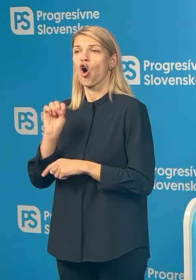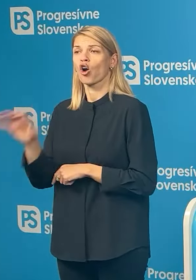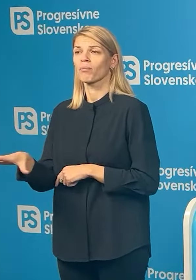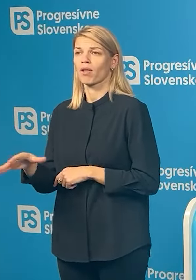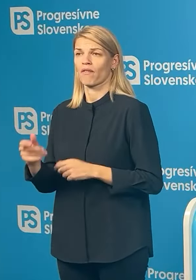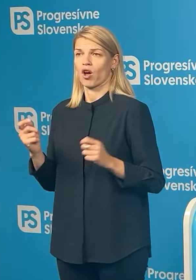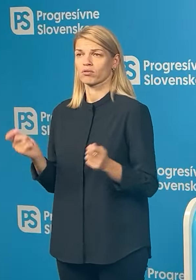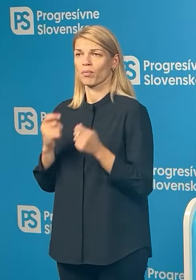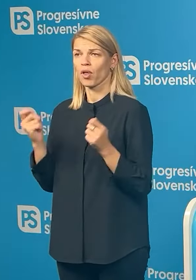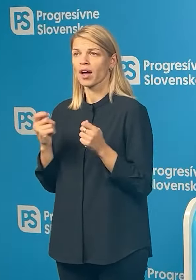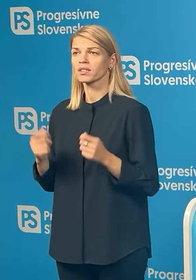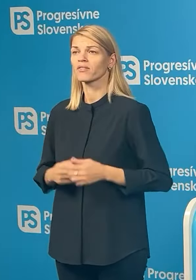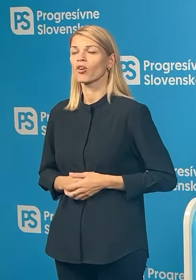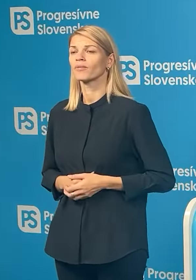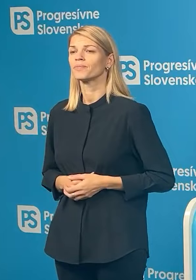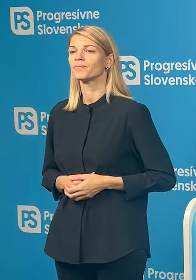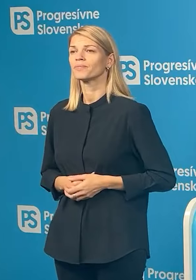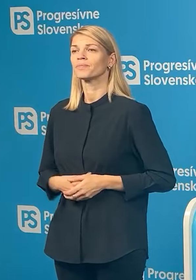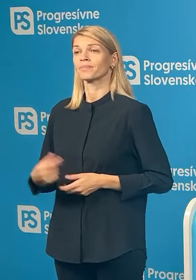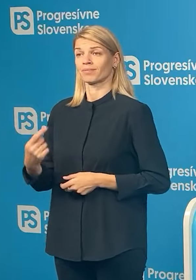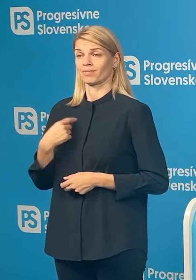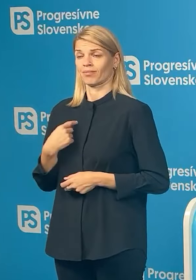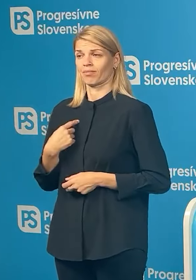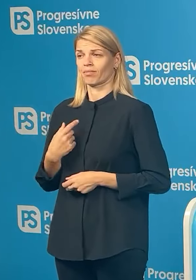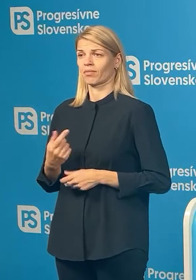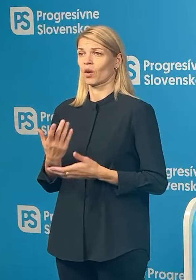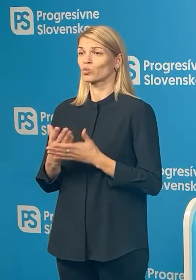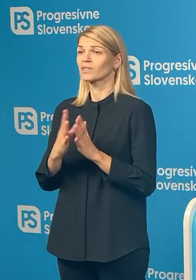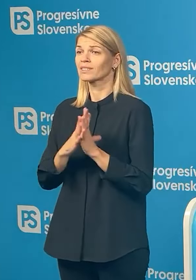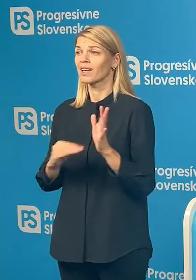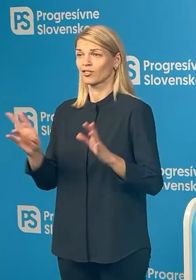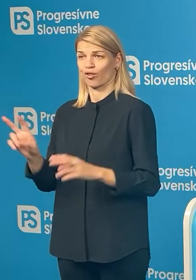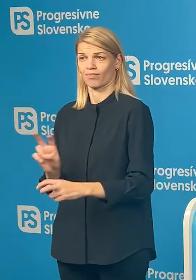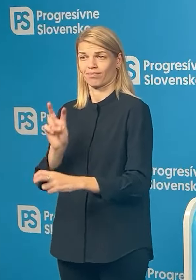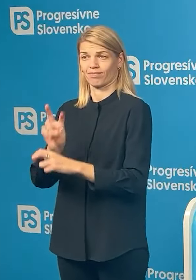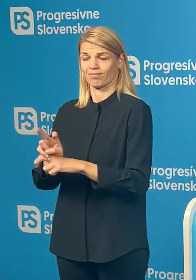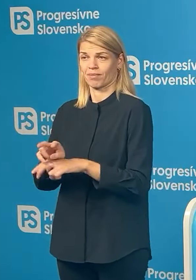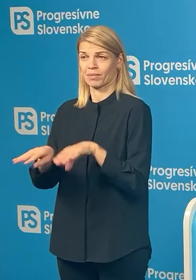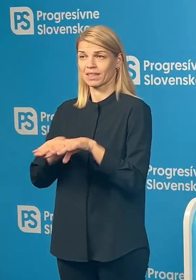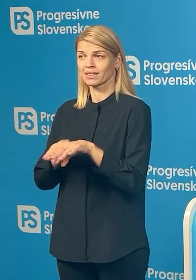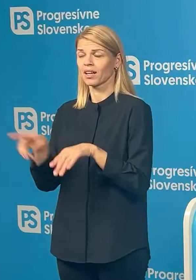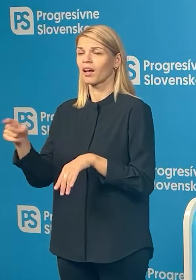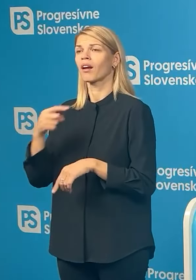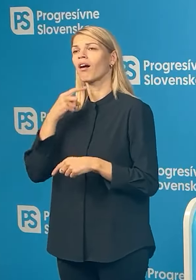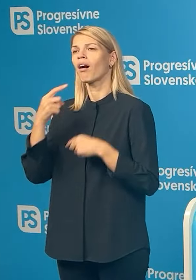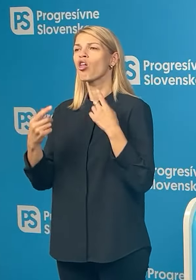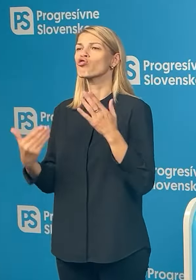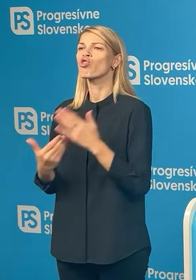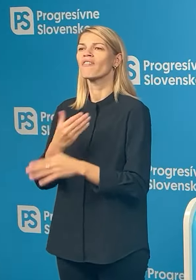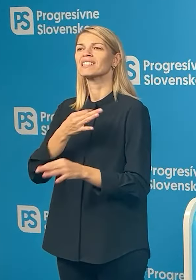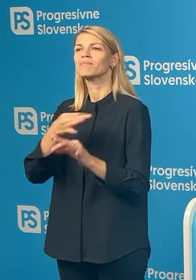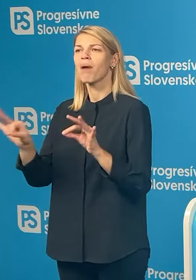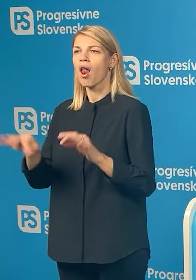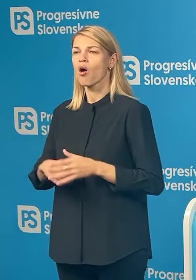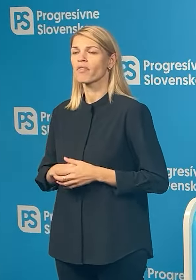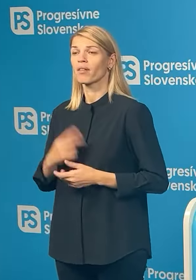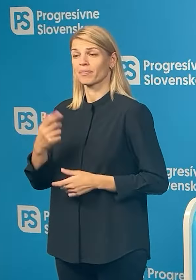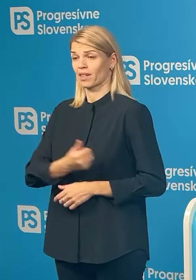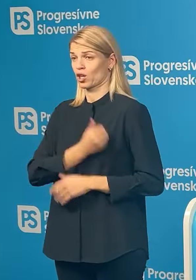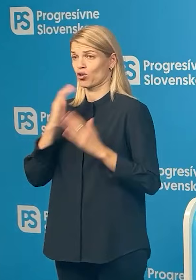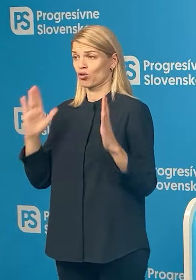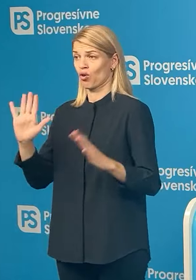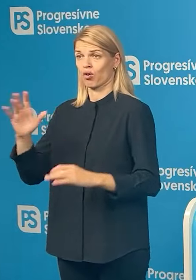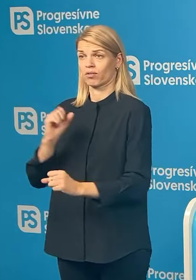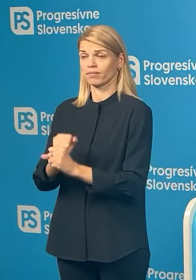hospodárstvo, kde sme ho síce od začiatku jeho mandátu počuli básniť o nových spaľovniach, ale za rok